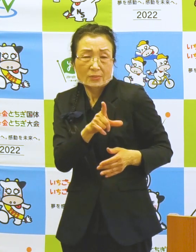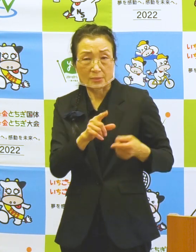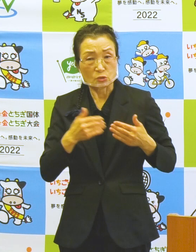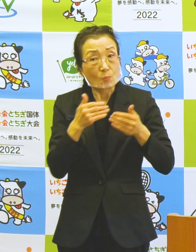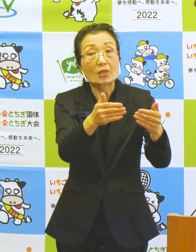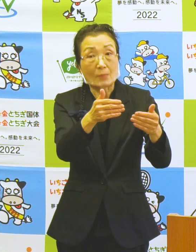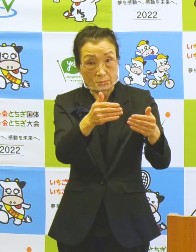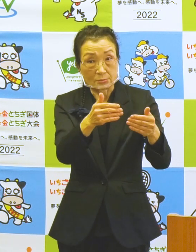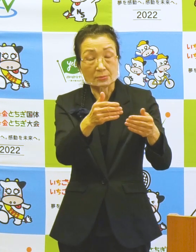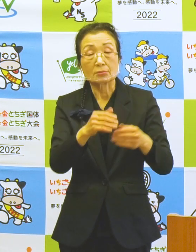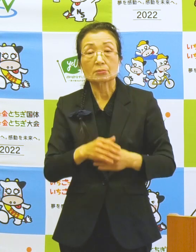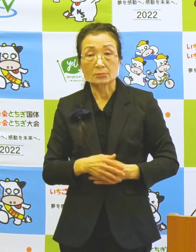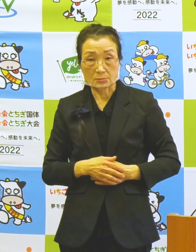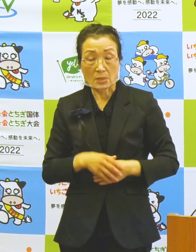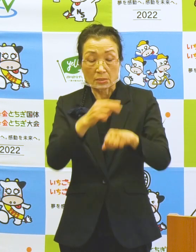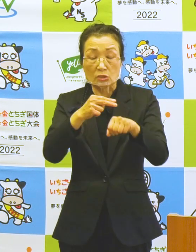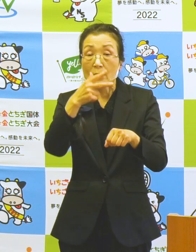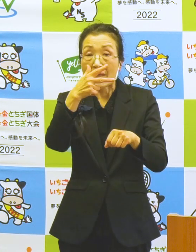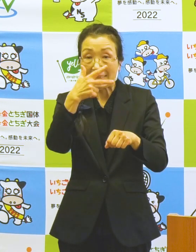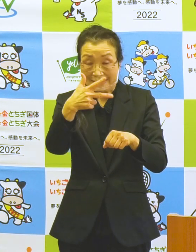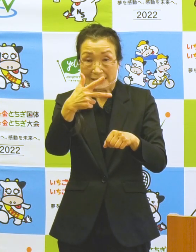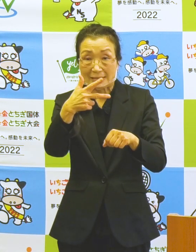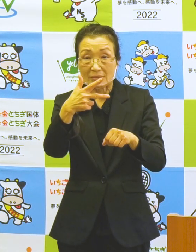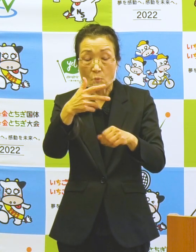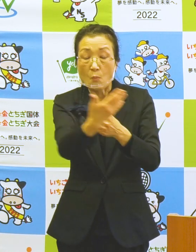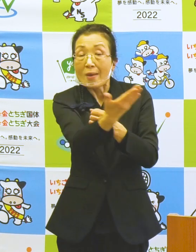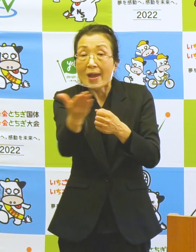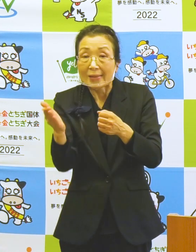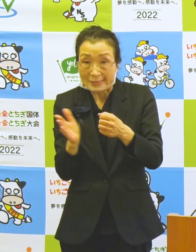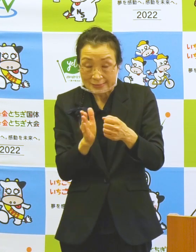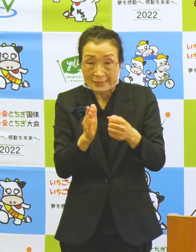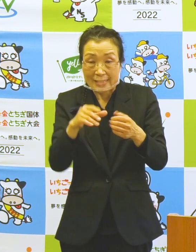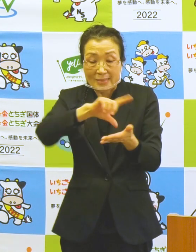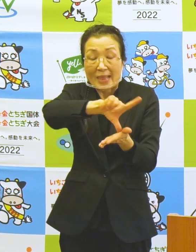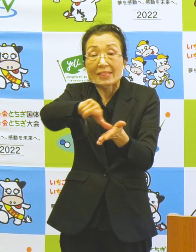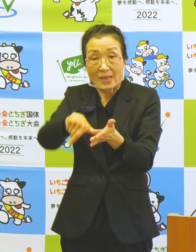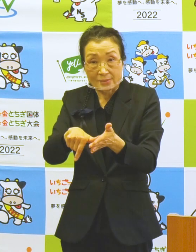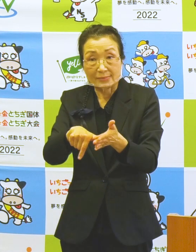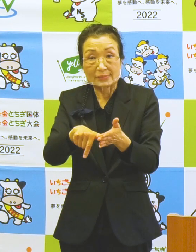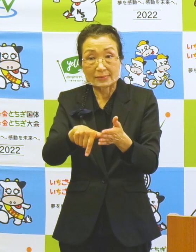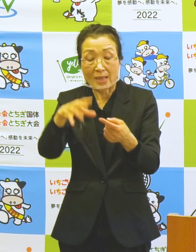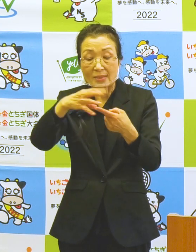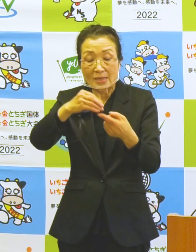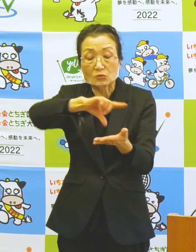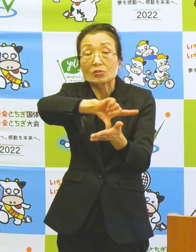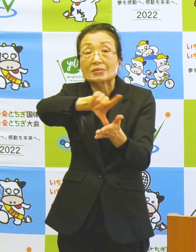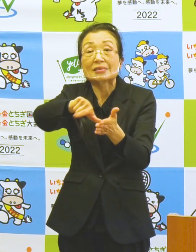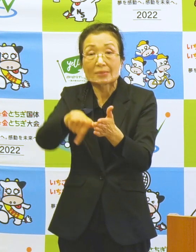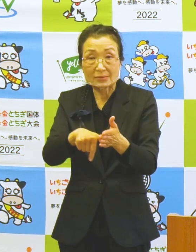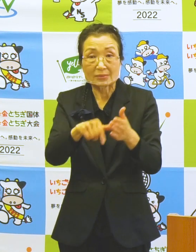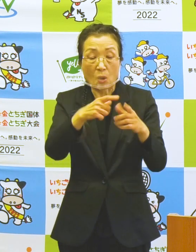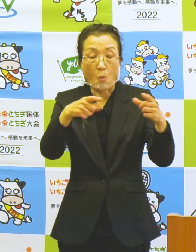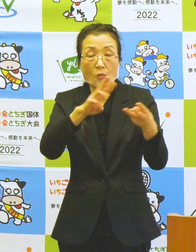として、今年度は本市を中心地とした那須地域全体、失礼、那須地域定住自立